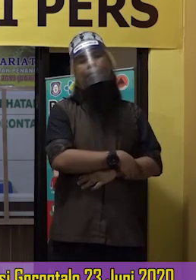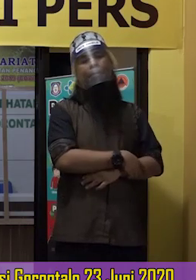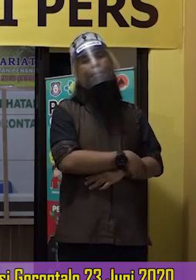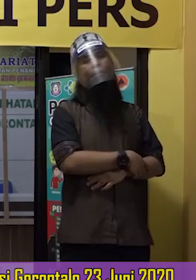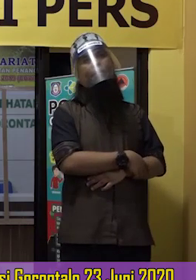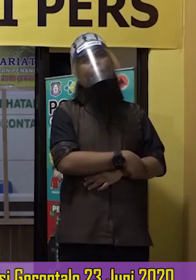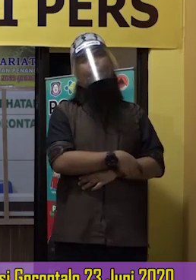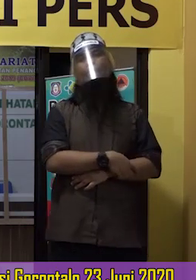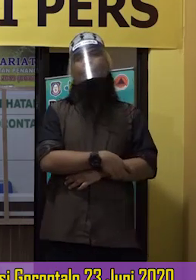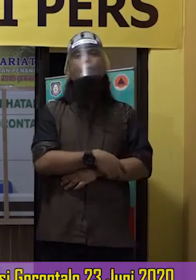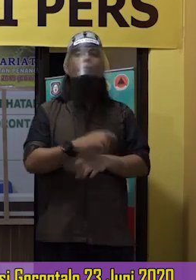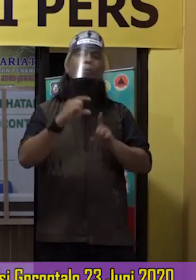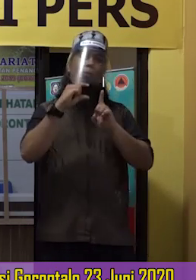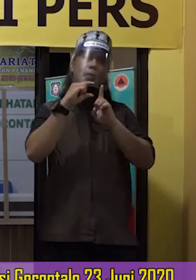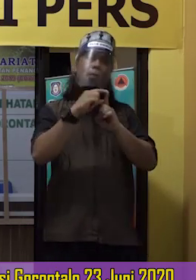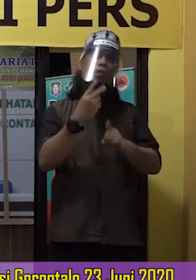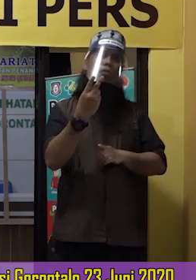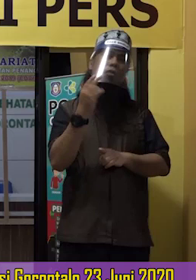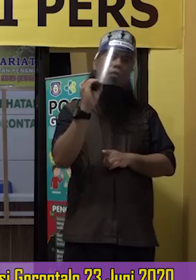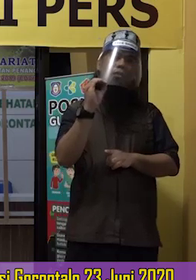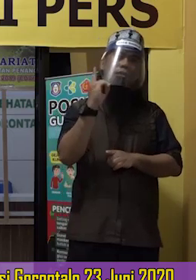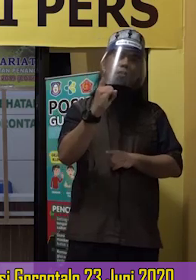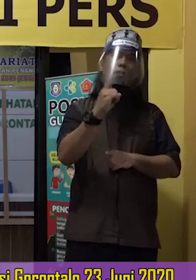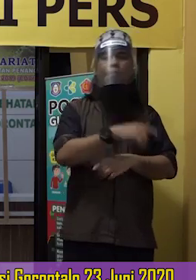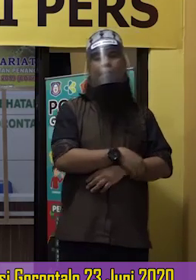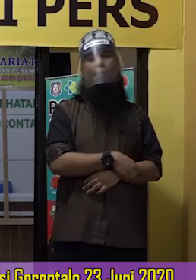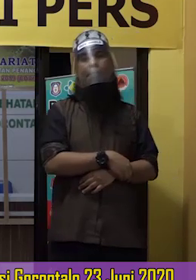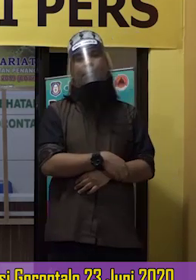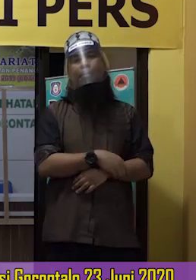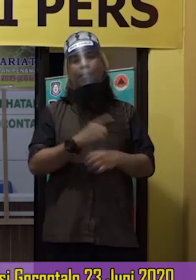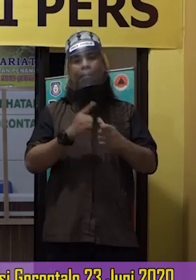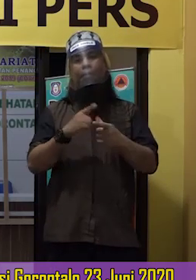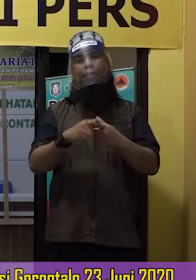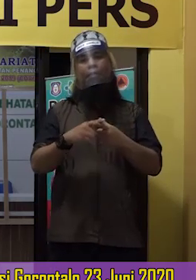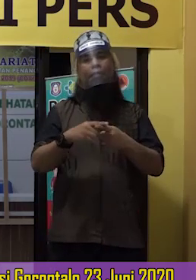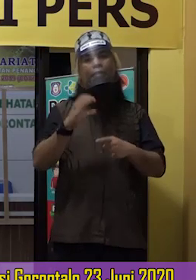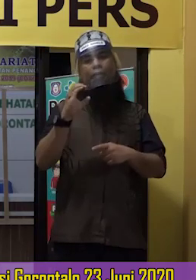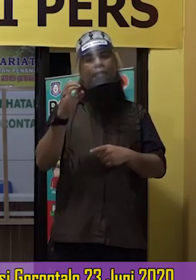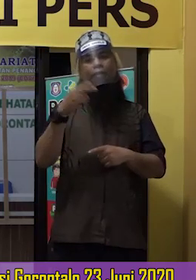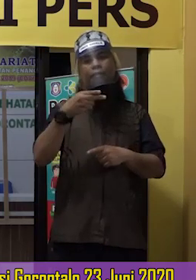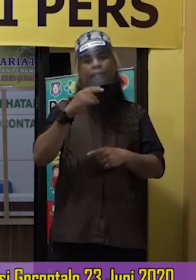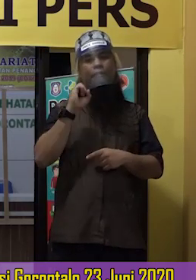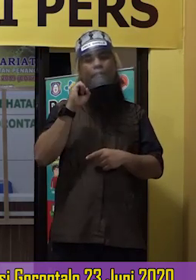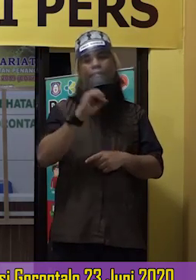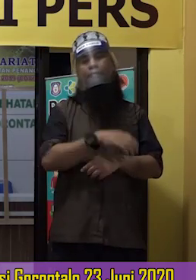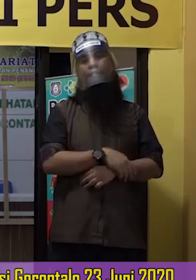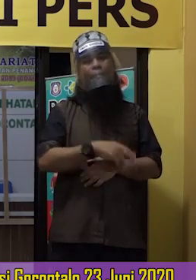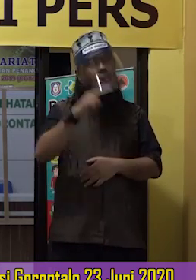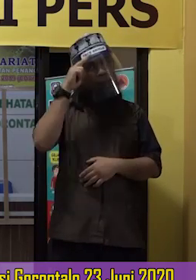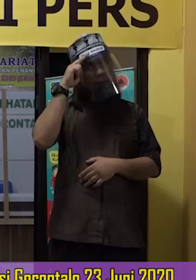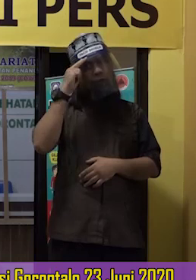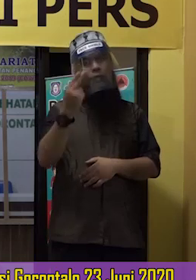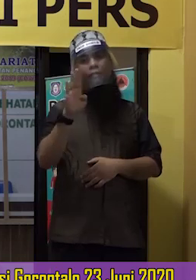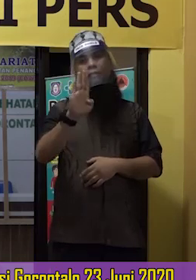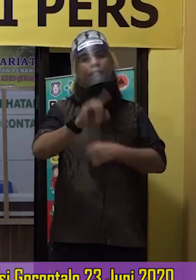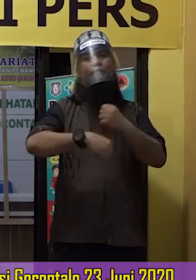Pasien yang sembuh berikutnya adalah pasien 201 atau EVS, laki-laki 24